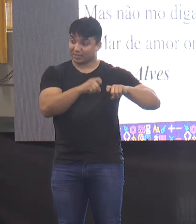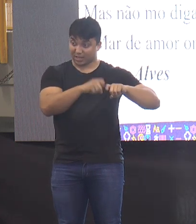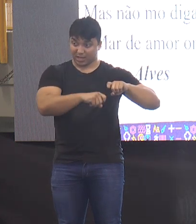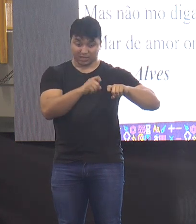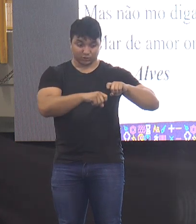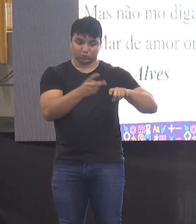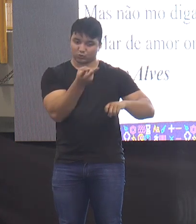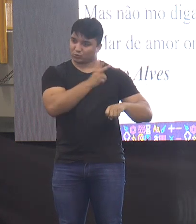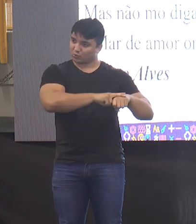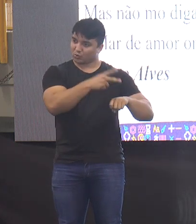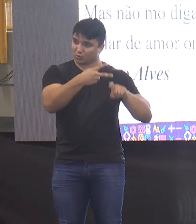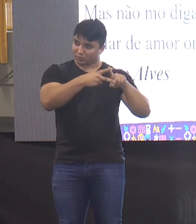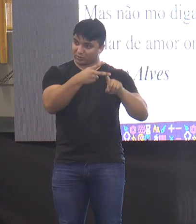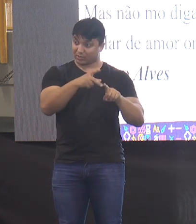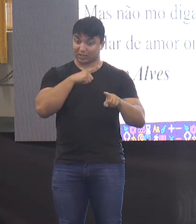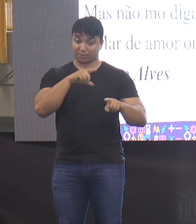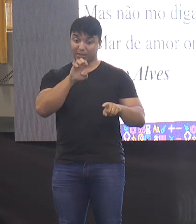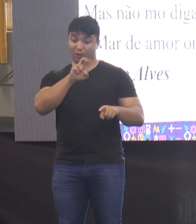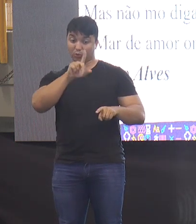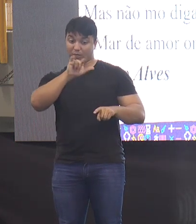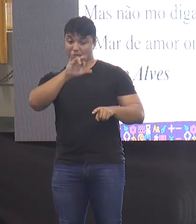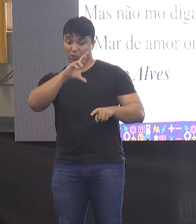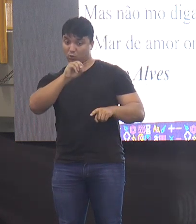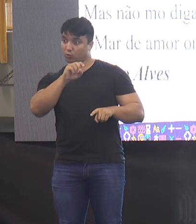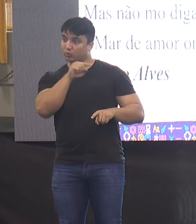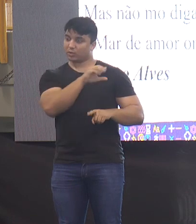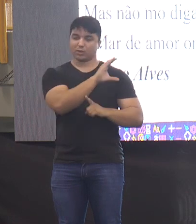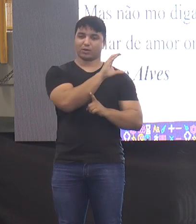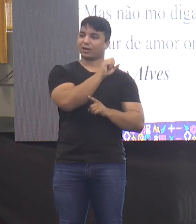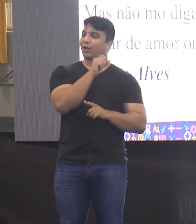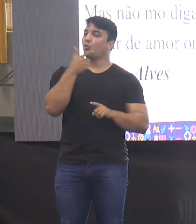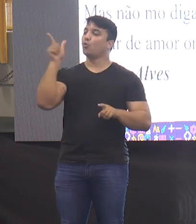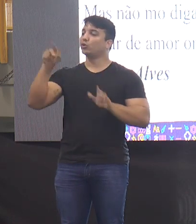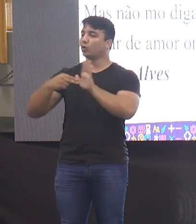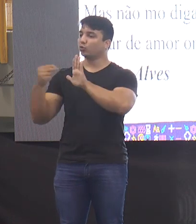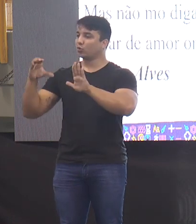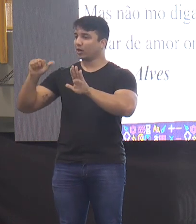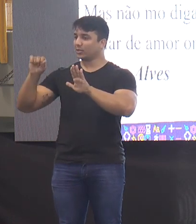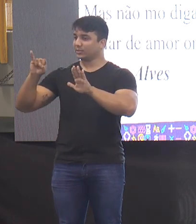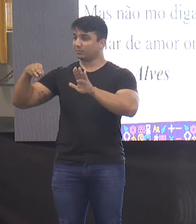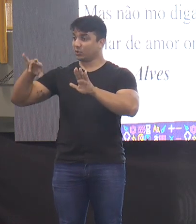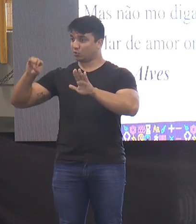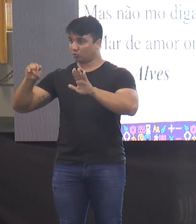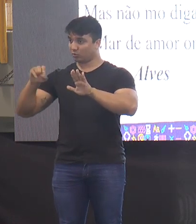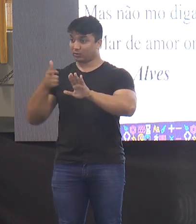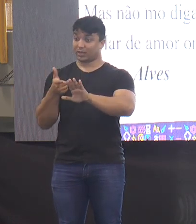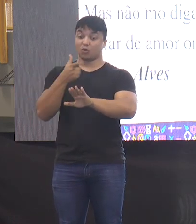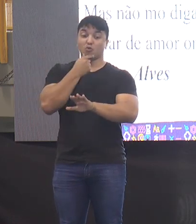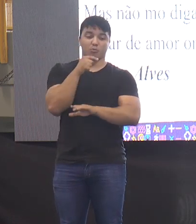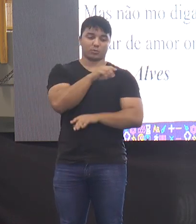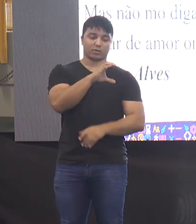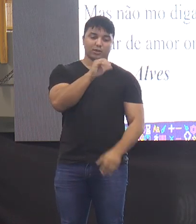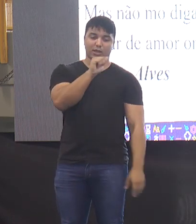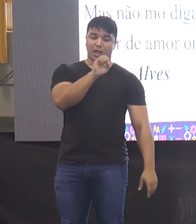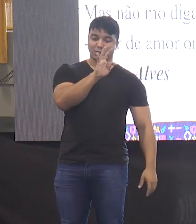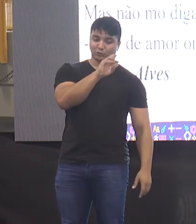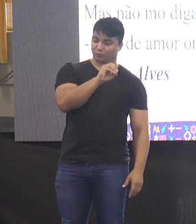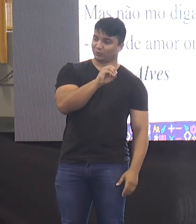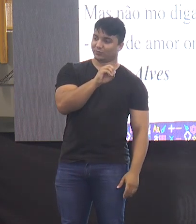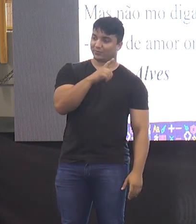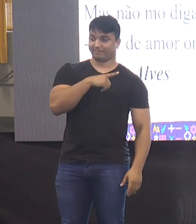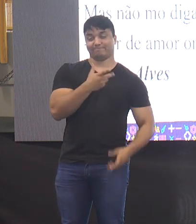que o eu lírico do Casimiro de Abreu evitava, fugindo com medo, O eu lírico do Castro Alves, bem, Maria, se é